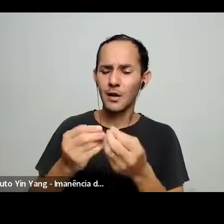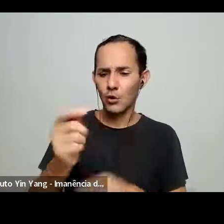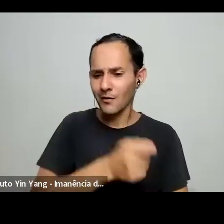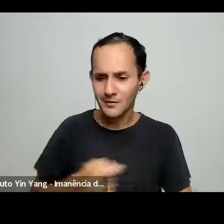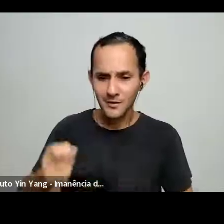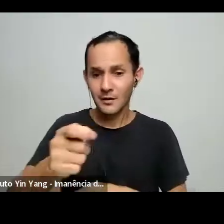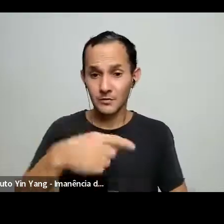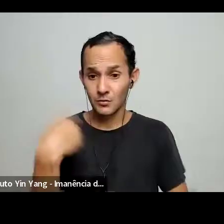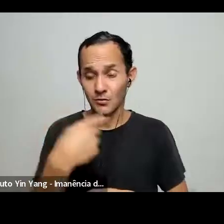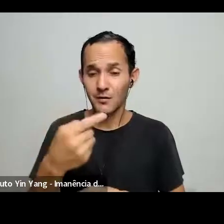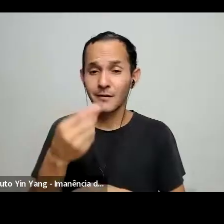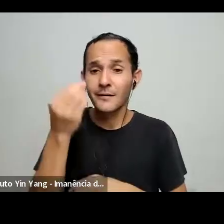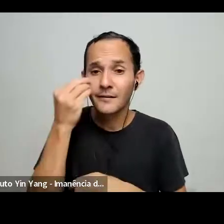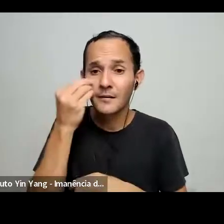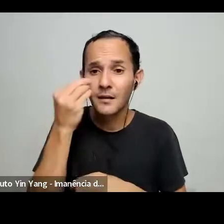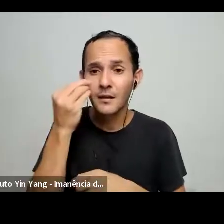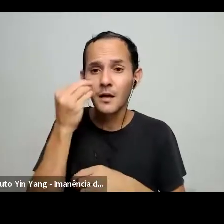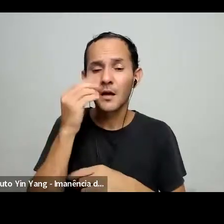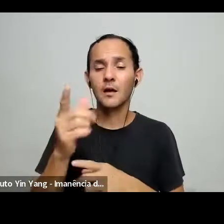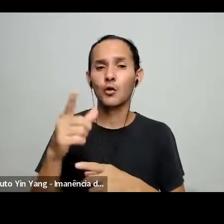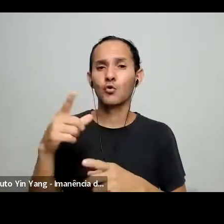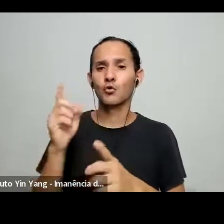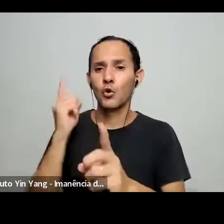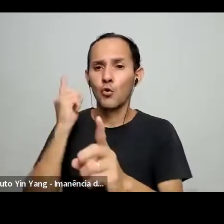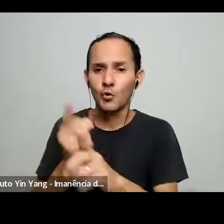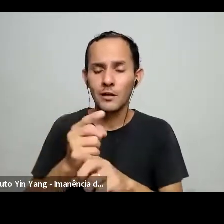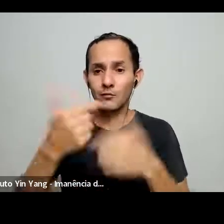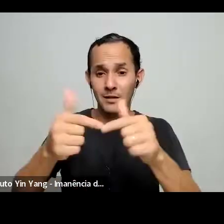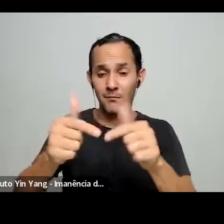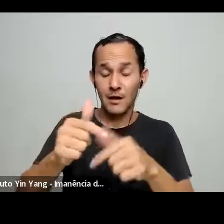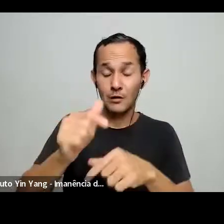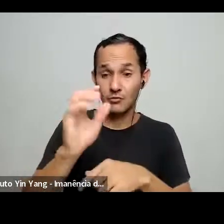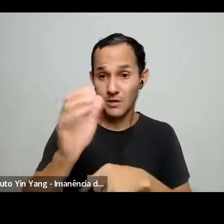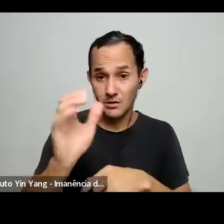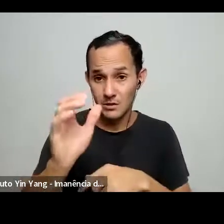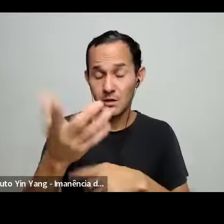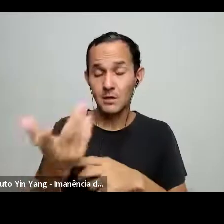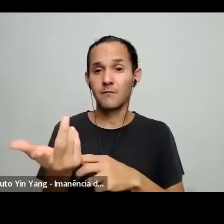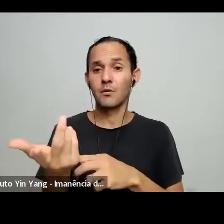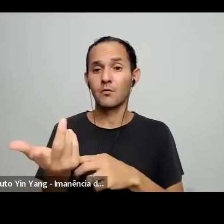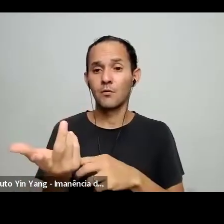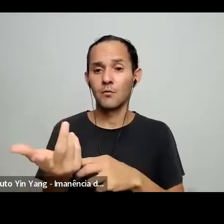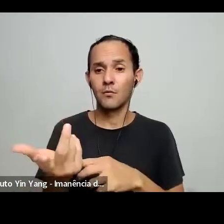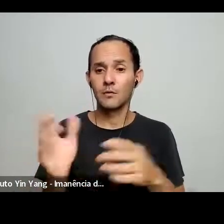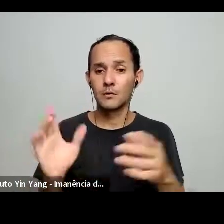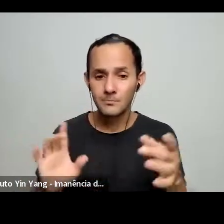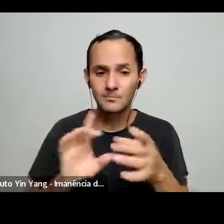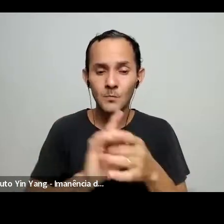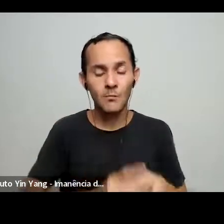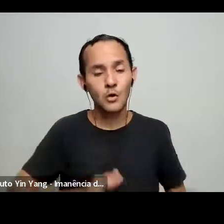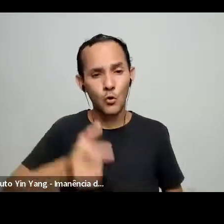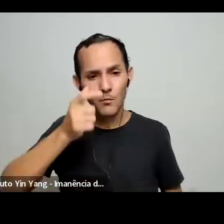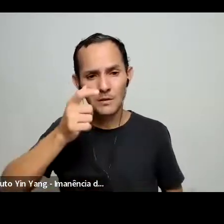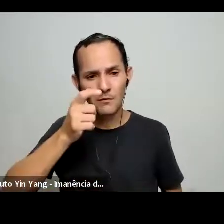nós estamos buscando encontrar um caminho científico para poder fazer uma observação e